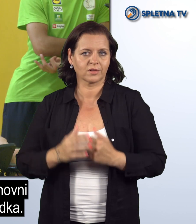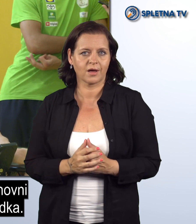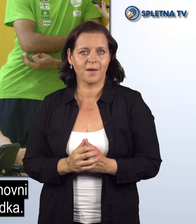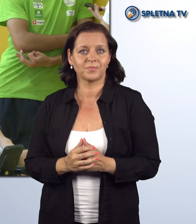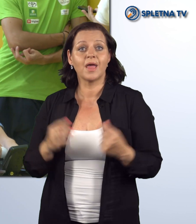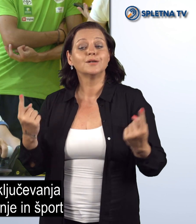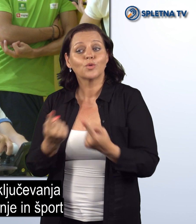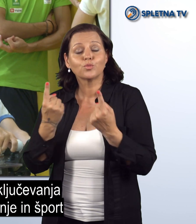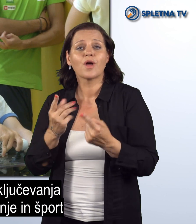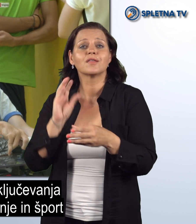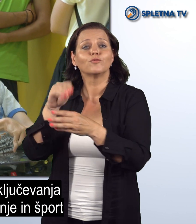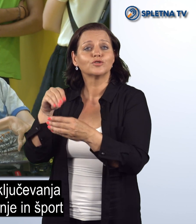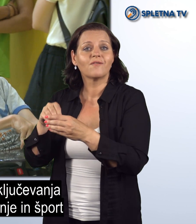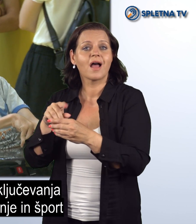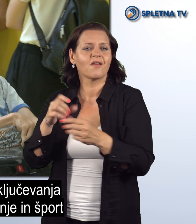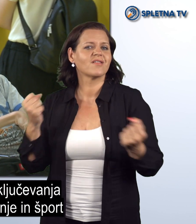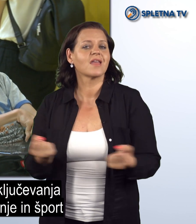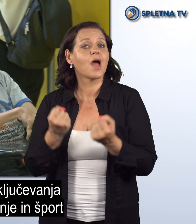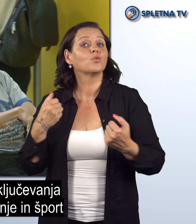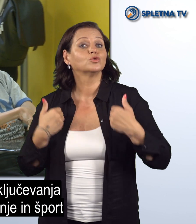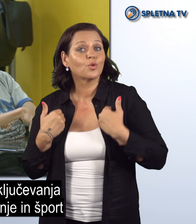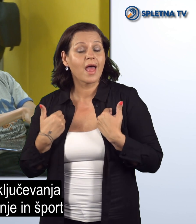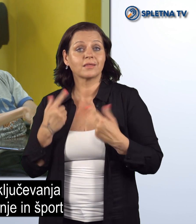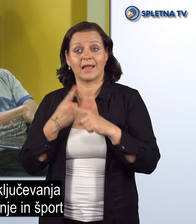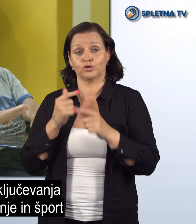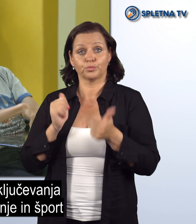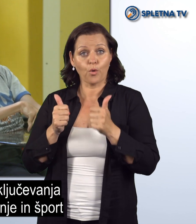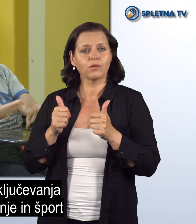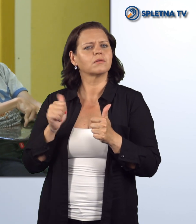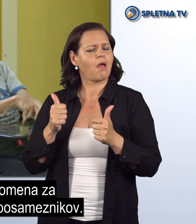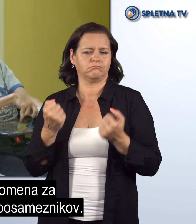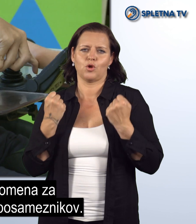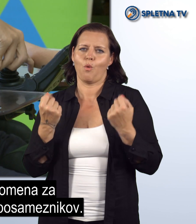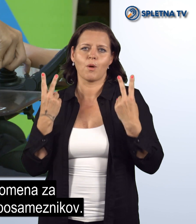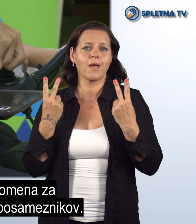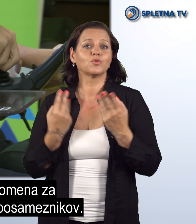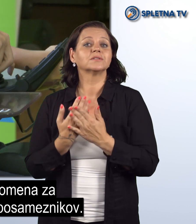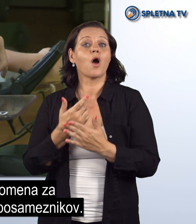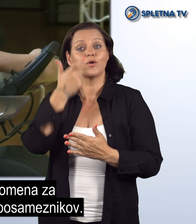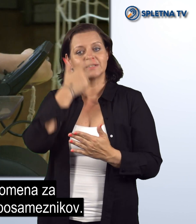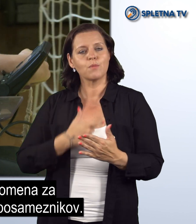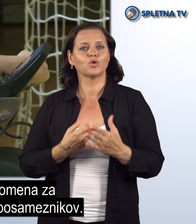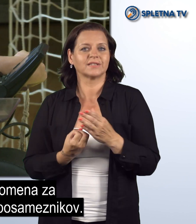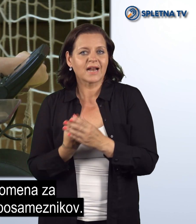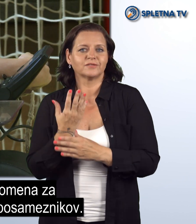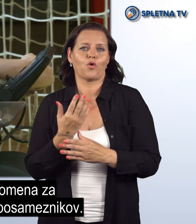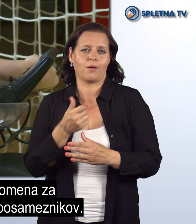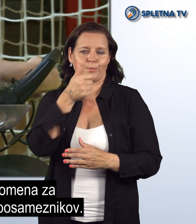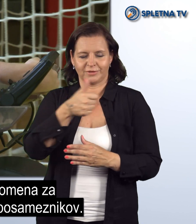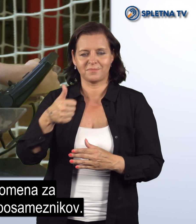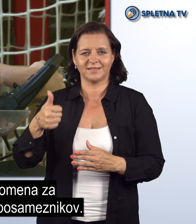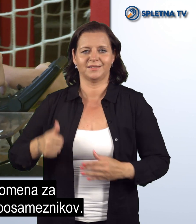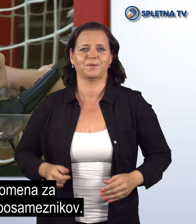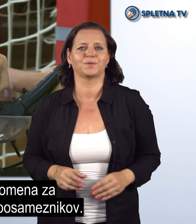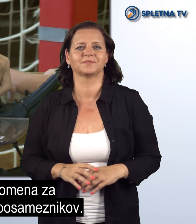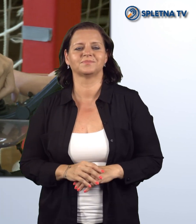dogodka. Spodbujanje vključevanja v dejavno življenje in šport je ključnega pomena za osebnostni